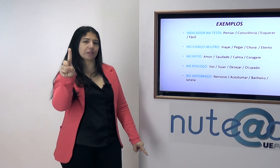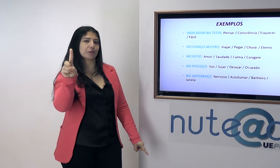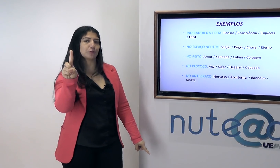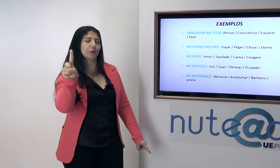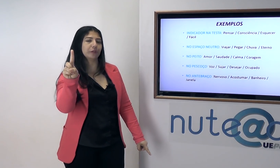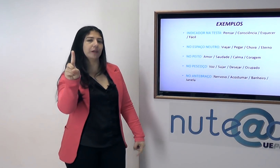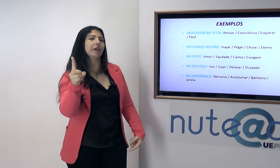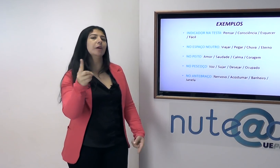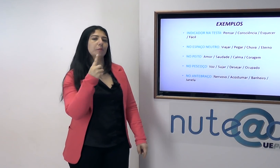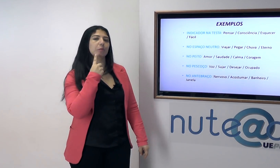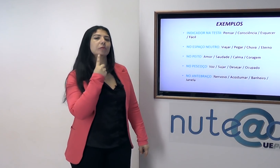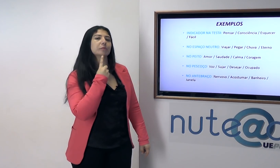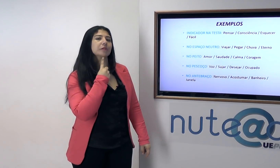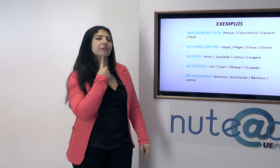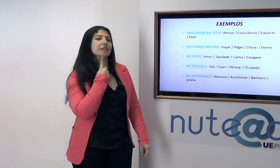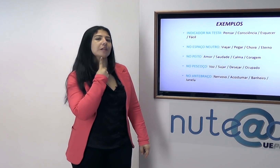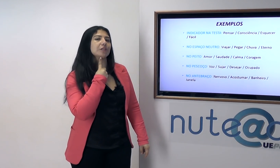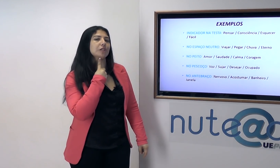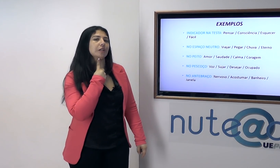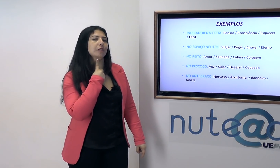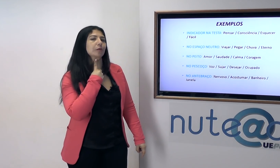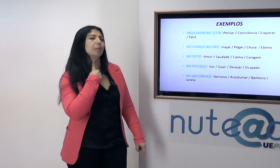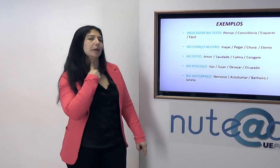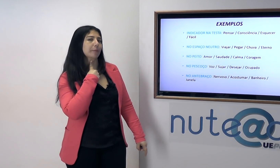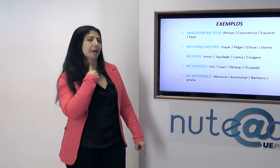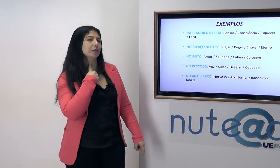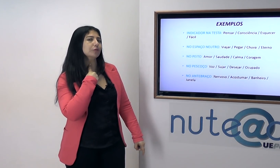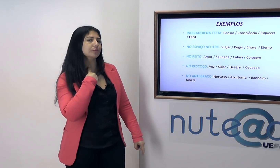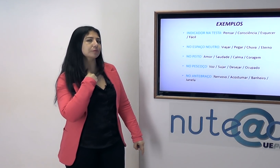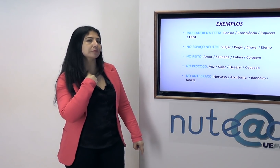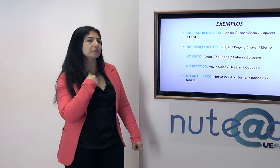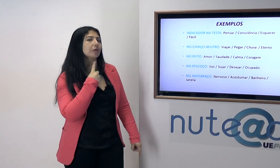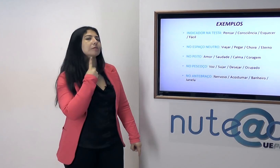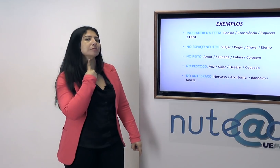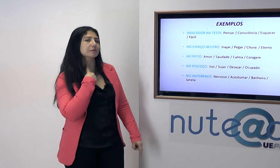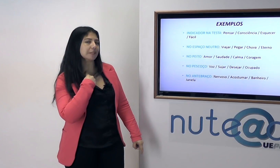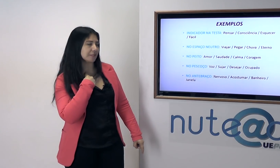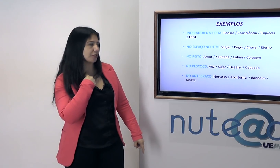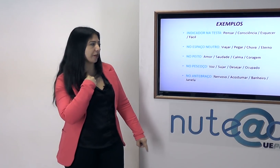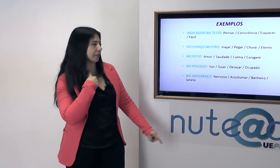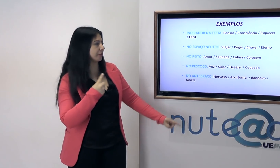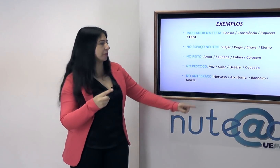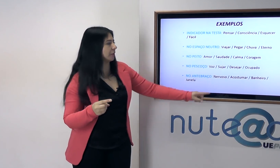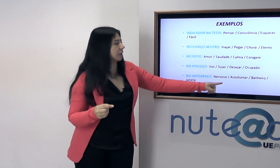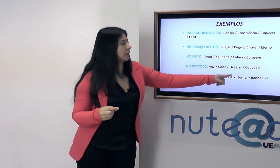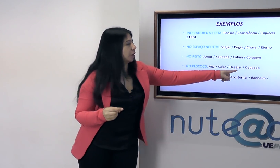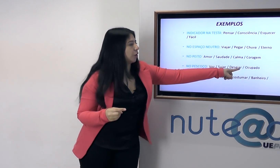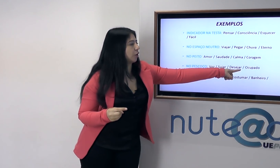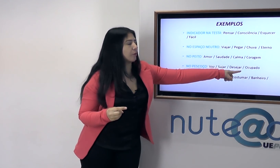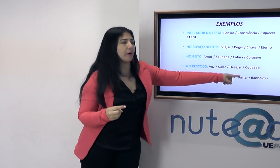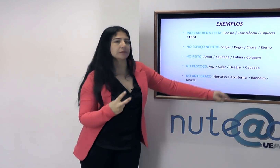Configuração de mão em D, meu movimento vai ser retilíneo para baixo. Desejar. Ocupado.